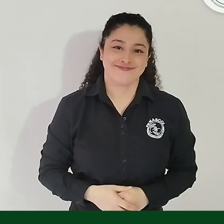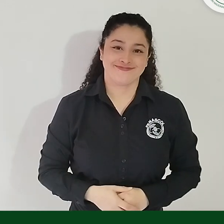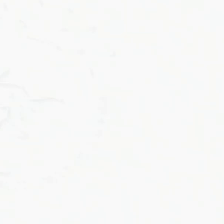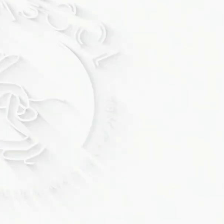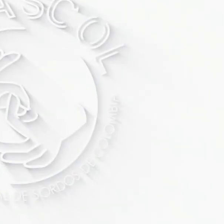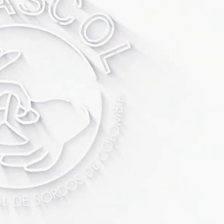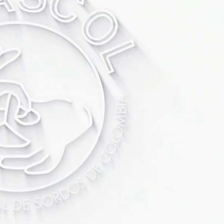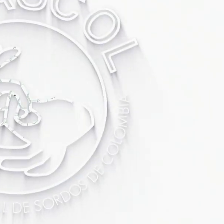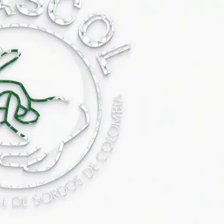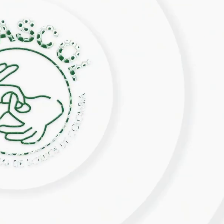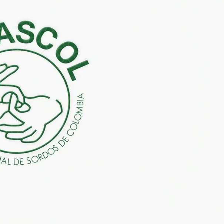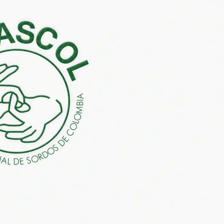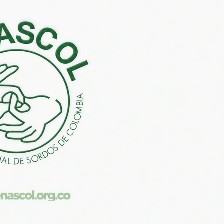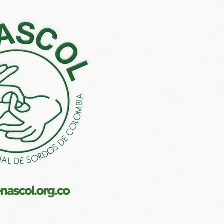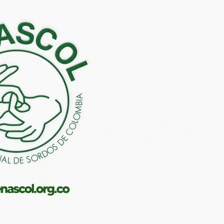¡Gracias!